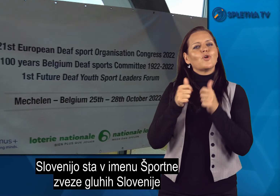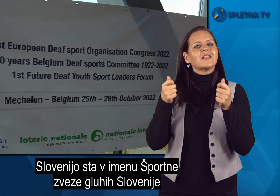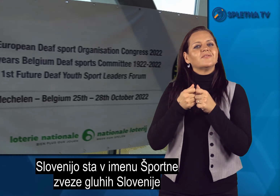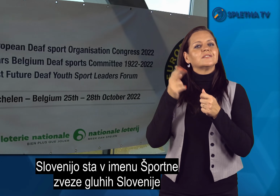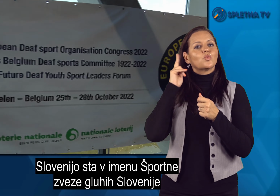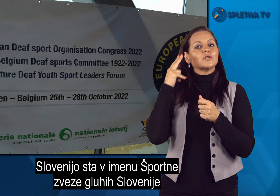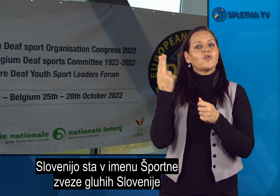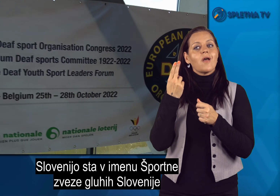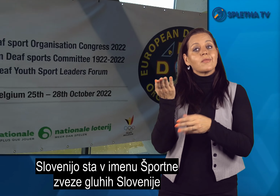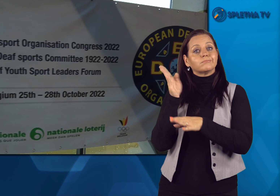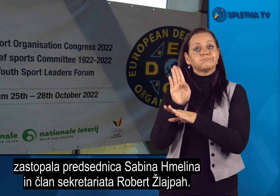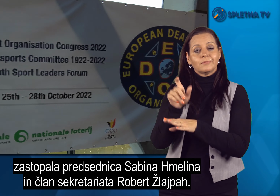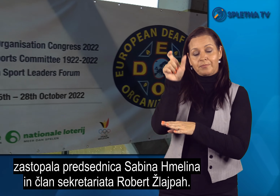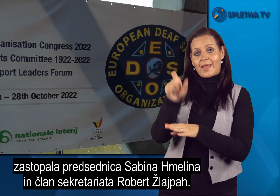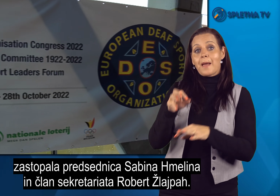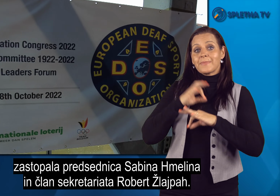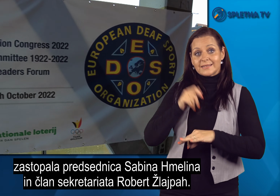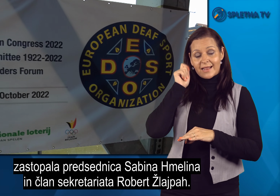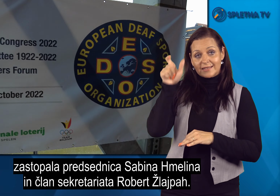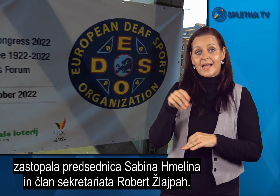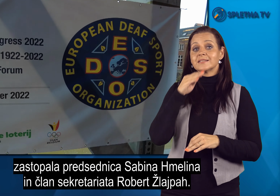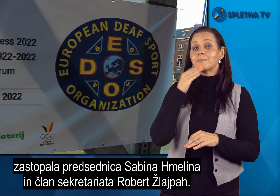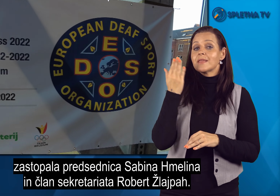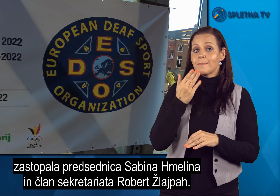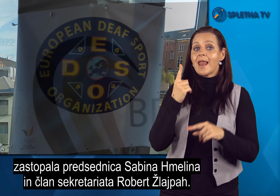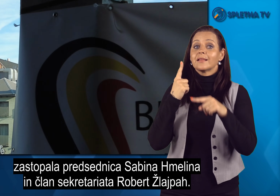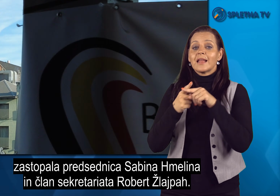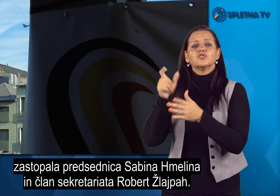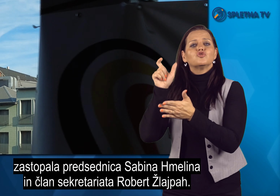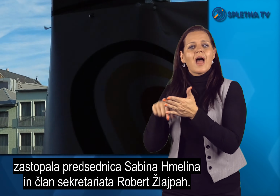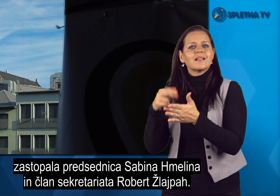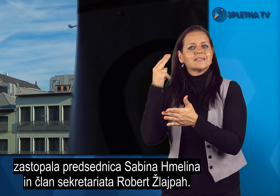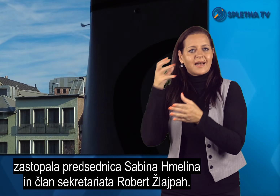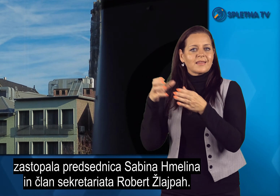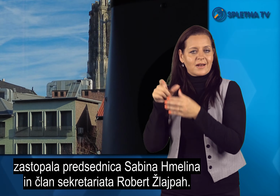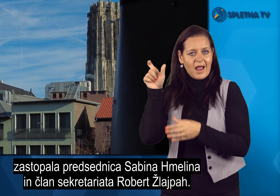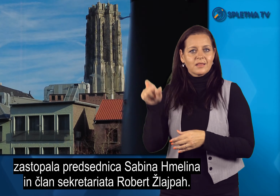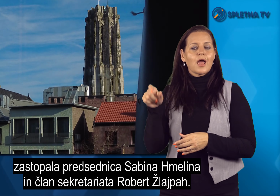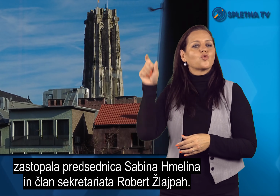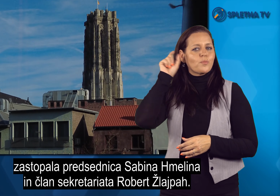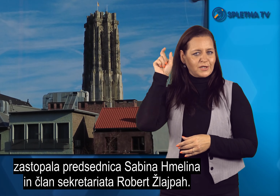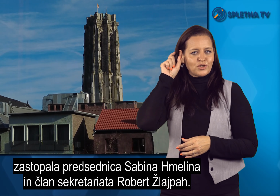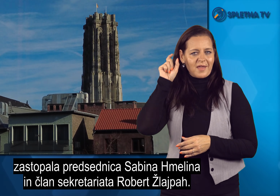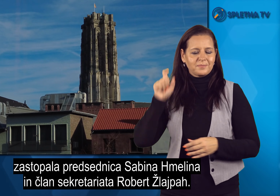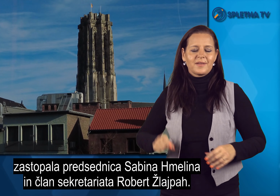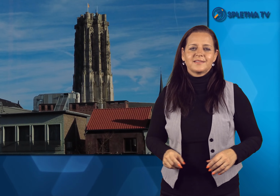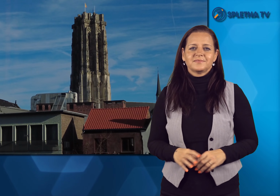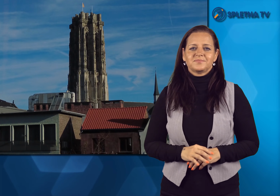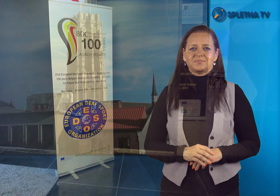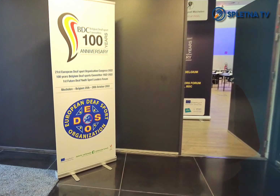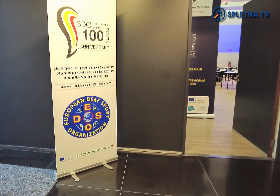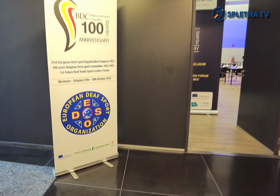Športne zveze gluhih Slovenije zastopala predsednica Sabina Hmelina in član sekretarjata